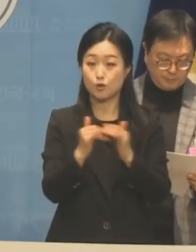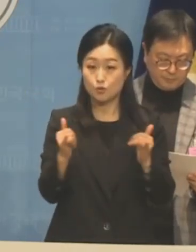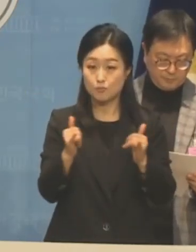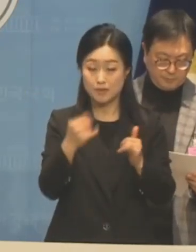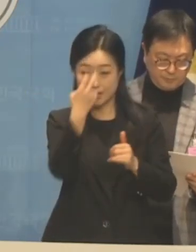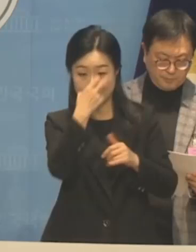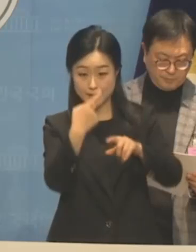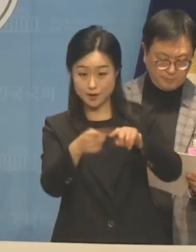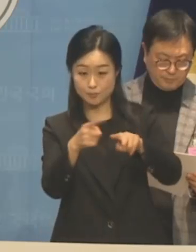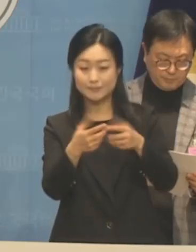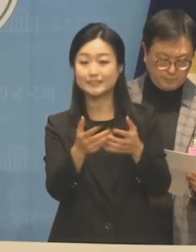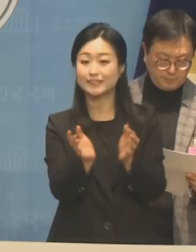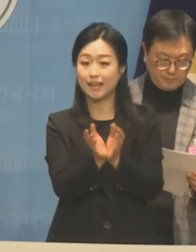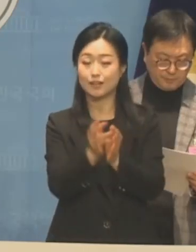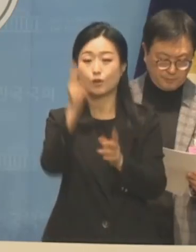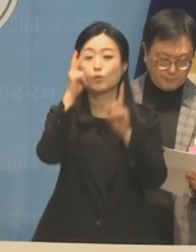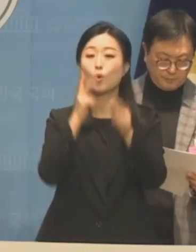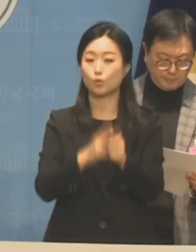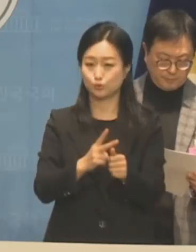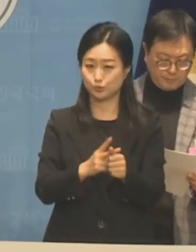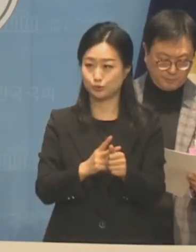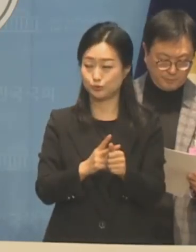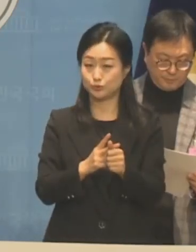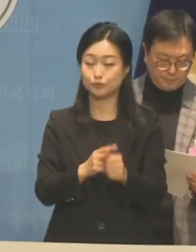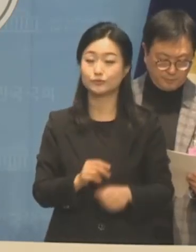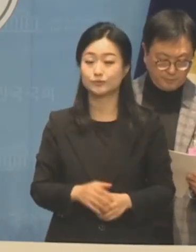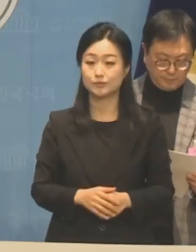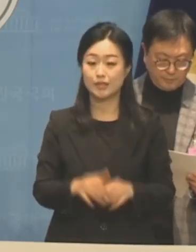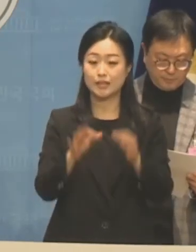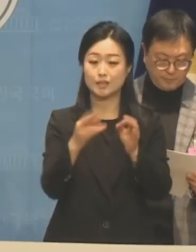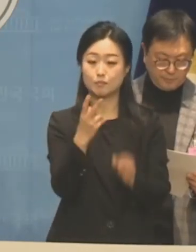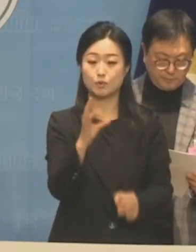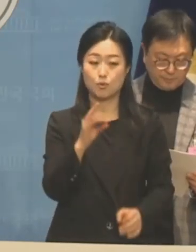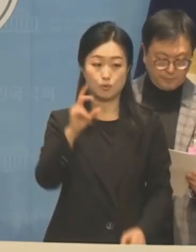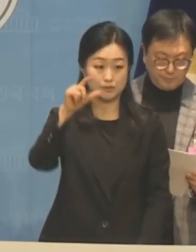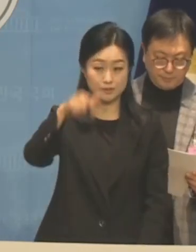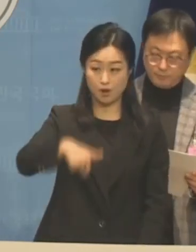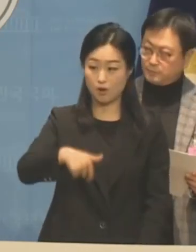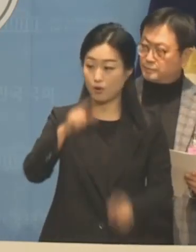교수님들을 소개하겠습니다. 대학정책학회장이신 김용석 교수님,